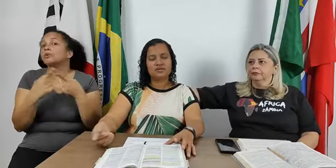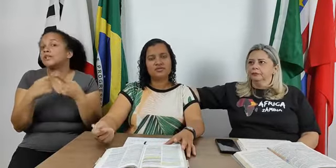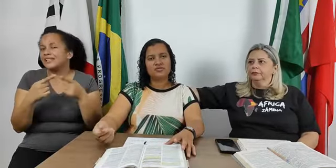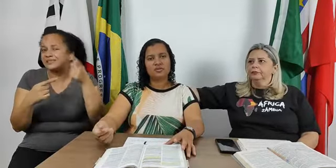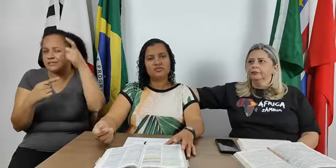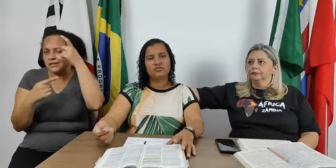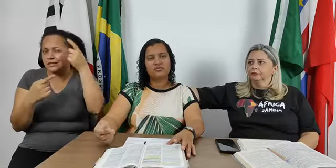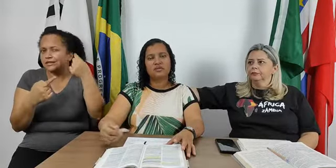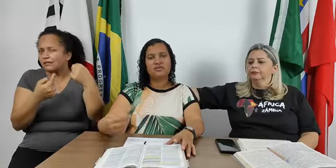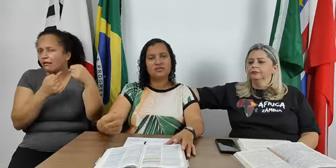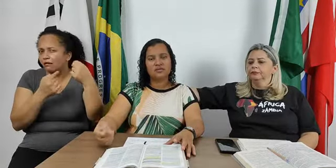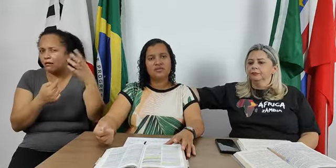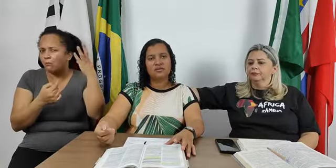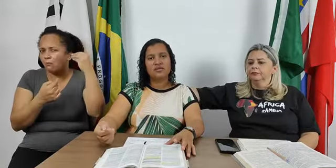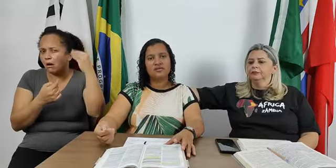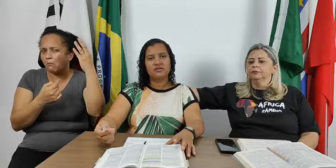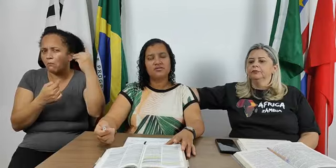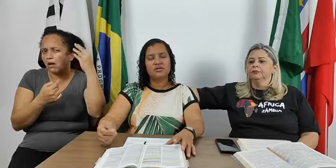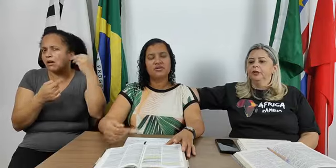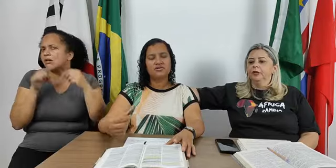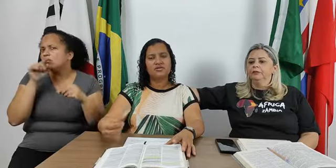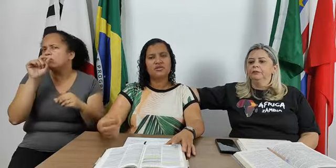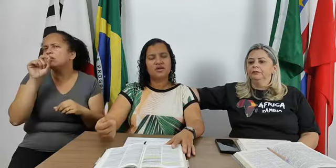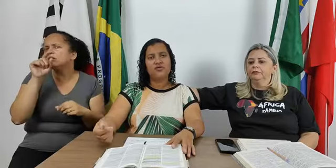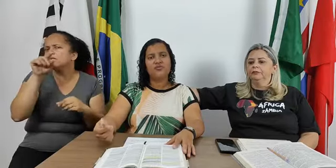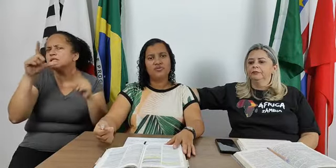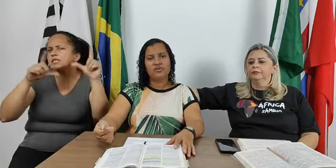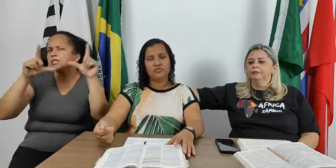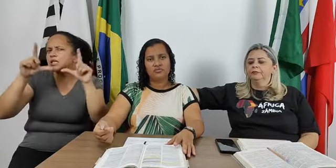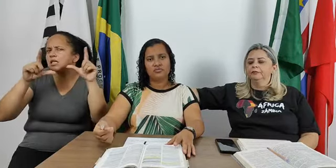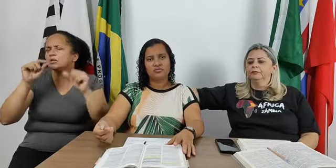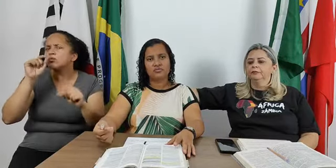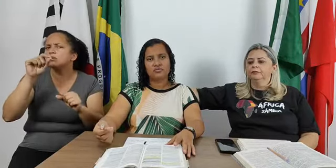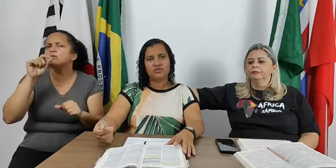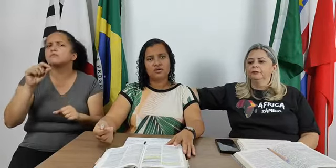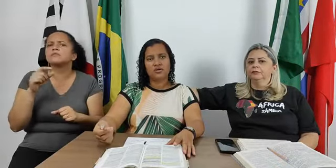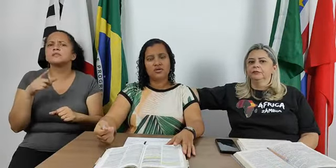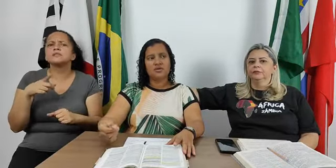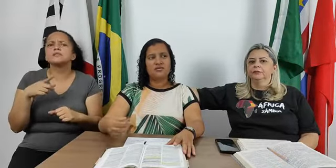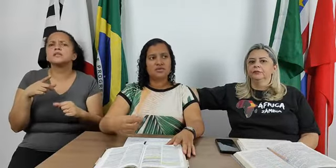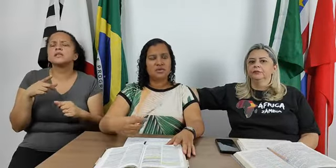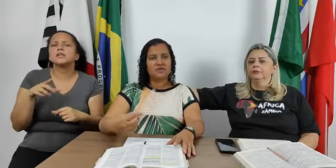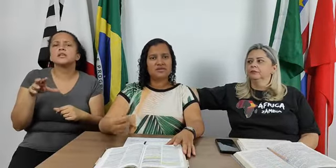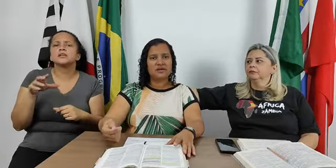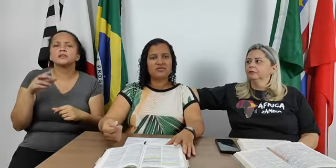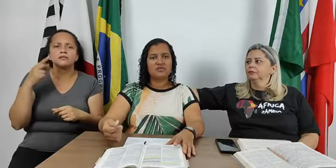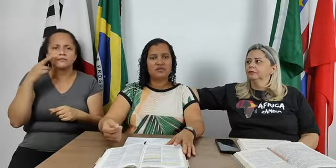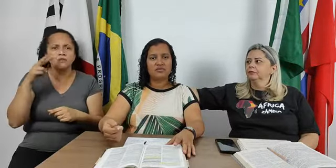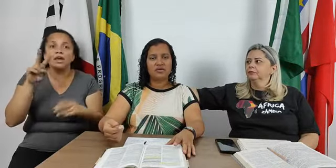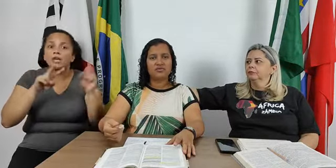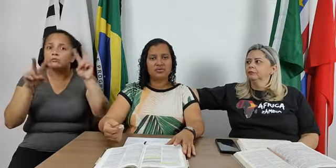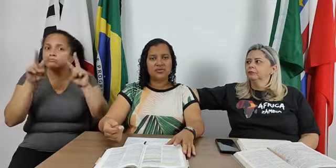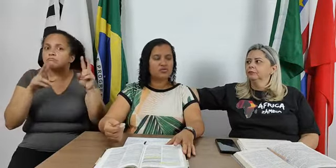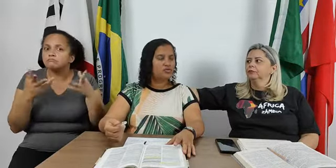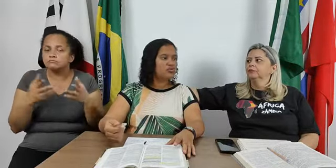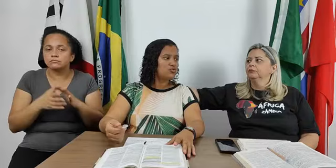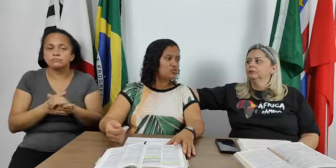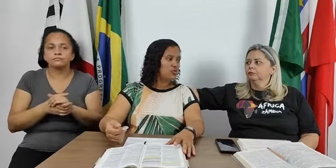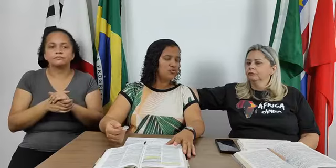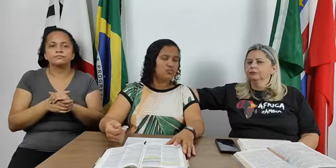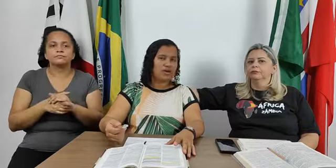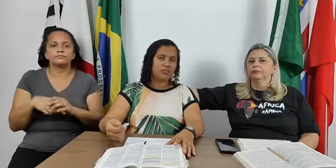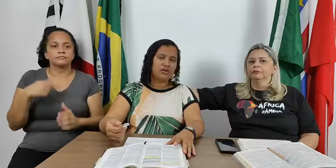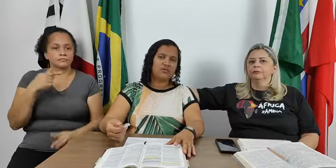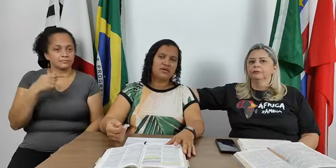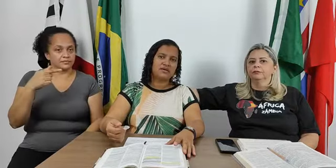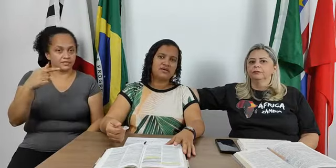você está assistindo? O que você está se alimentando? O que você está ouvindo? Semana passada teve aí notícias sobre um